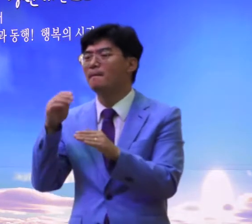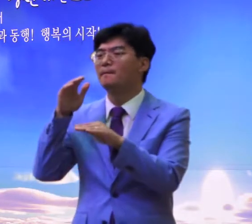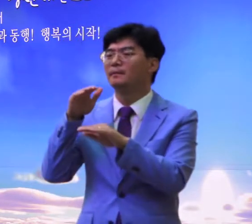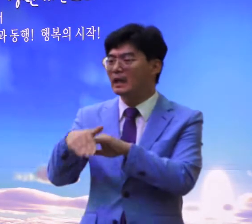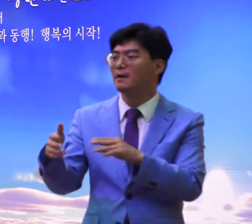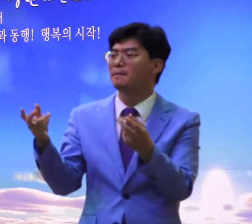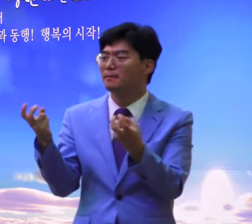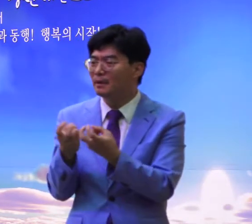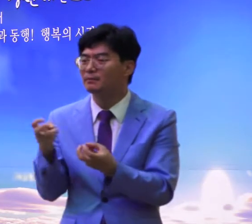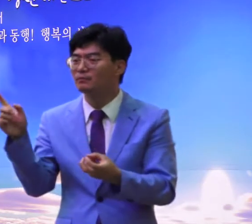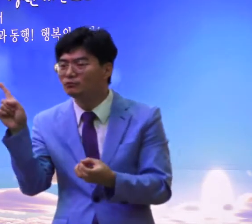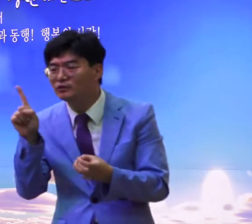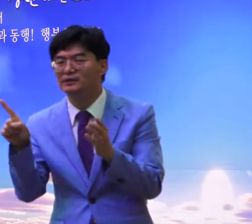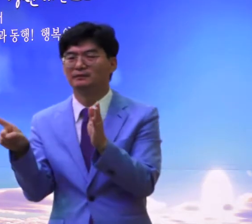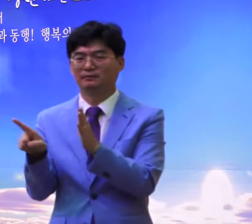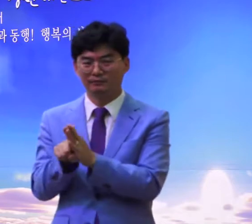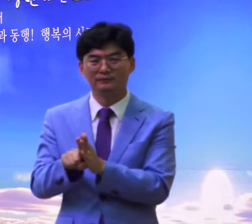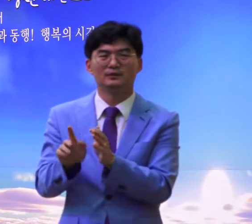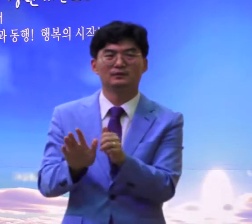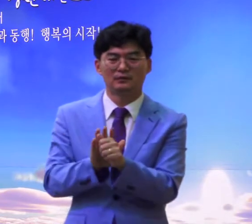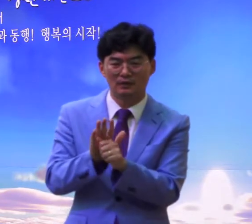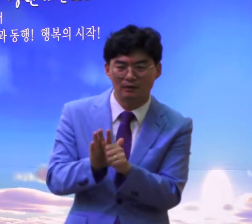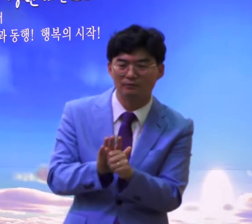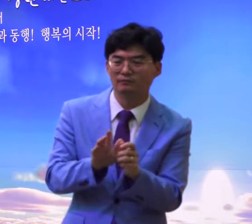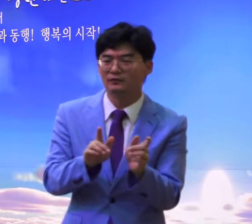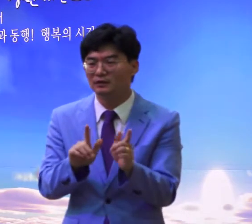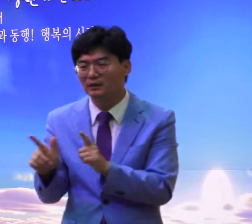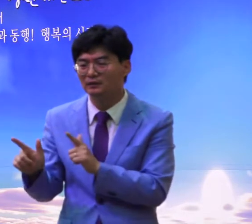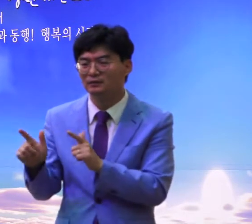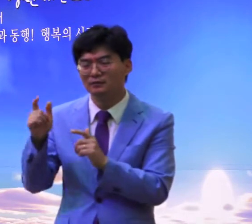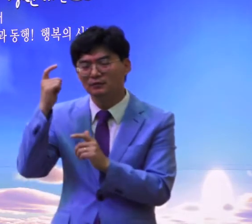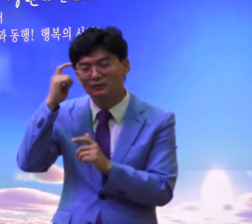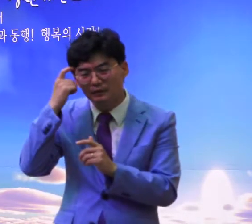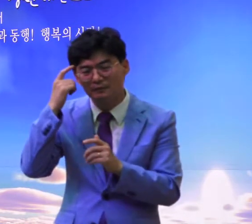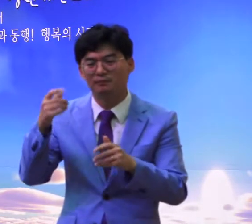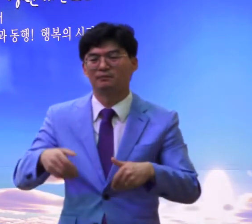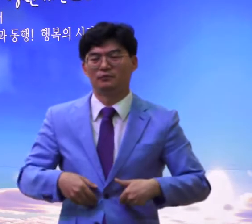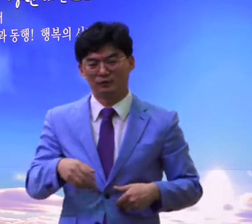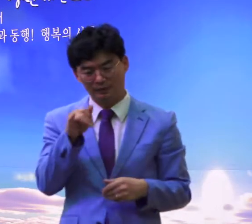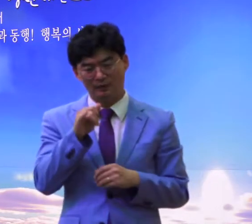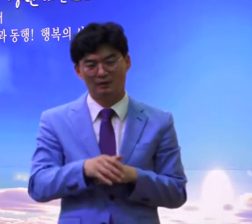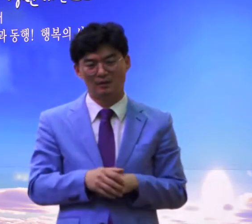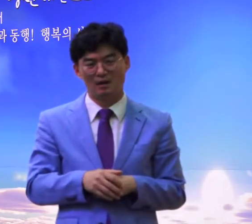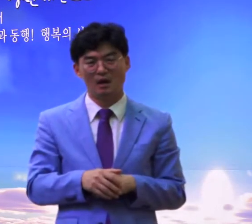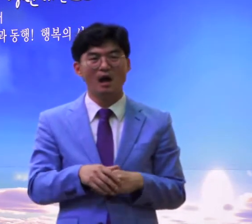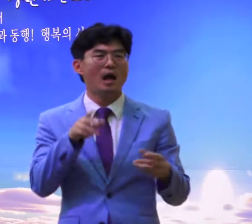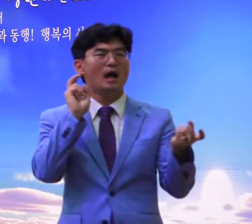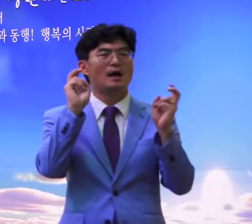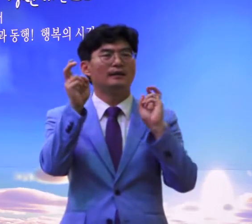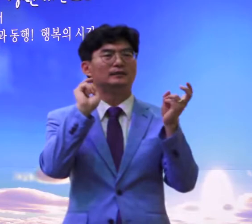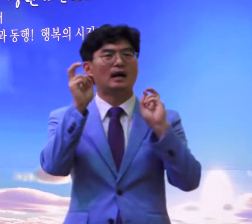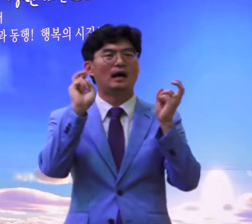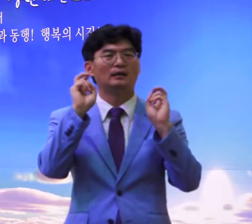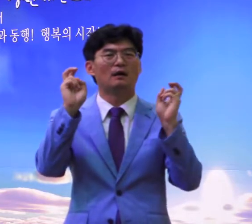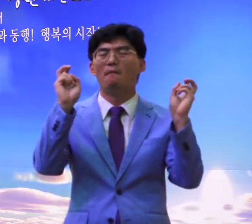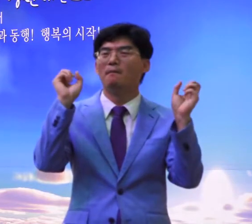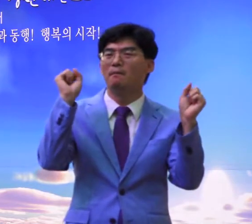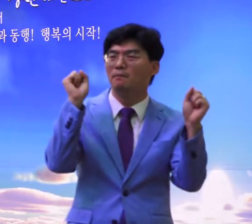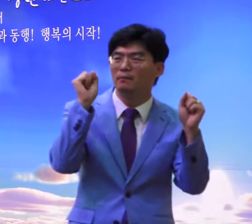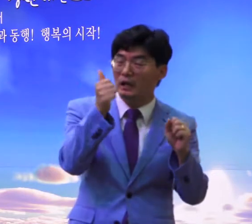될 때도 있지만 사업이 어려워질 때도 있고 또 몸도 약해질 때가 있었습니다. 그분이 이런 글을